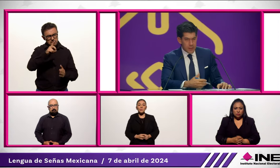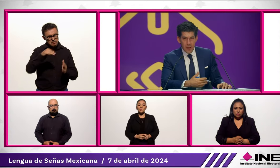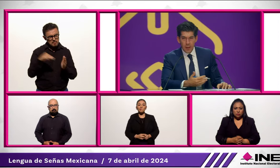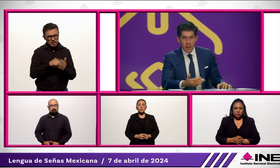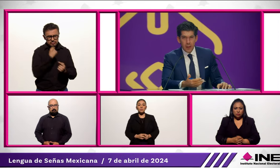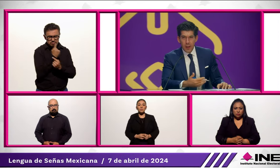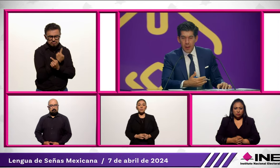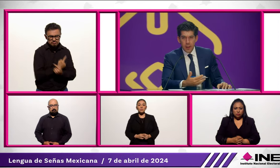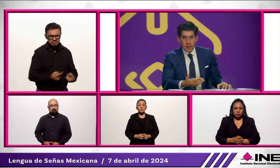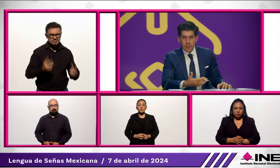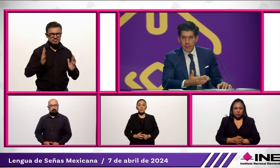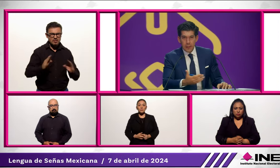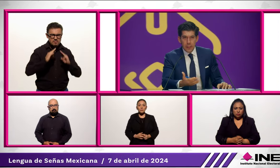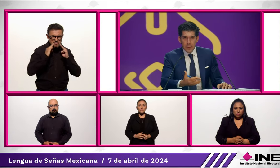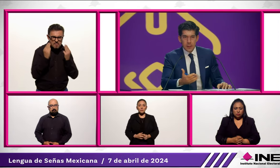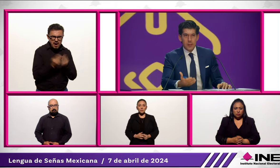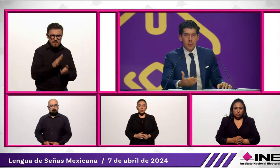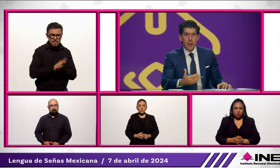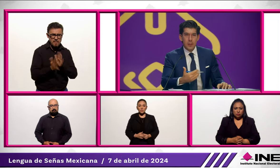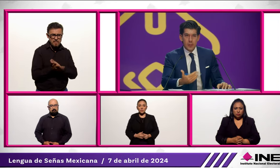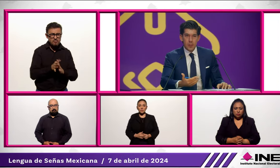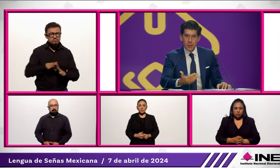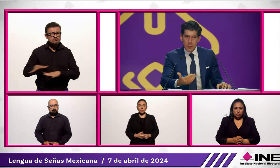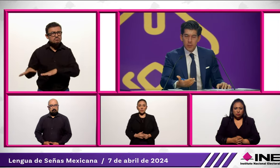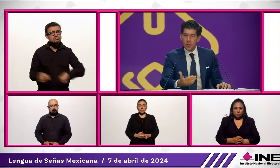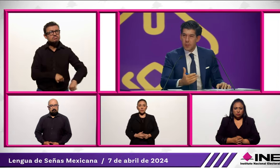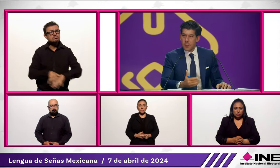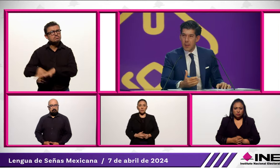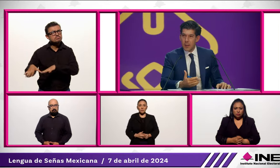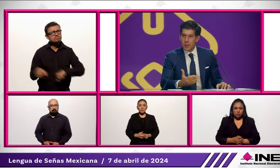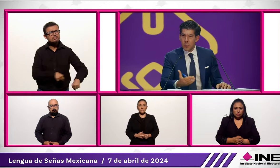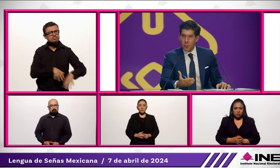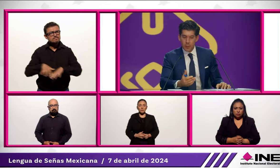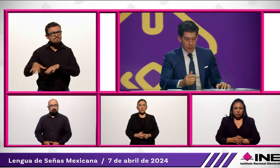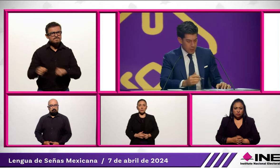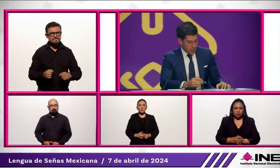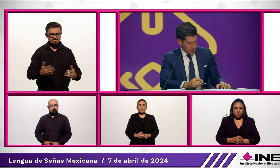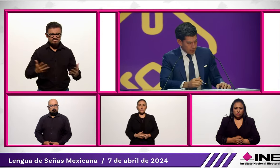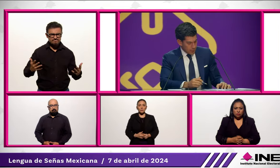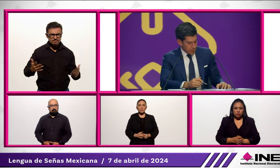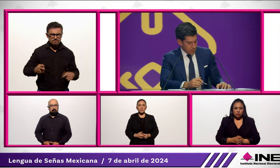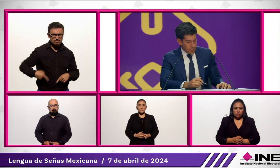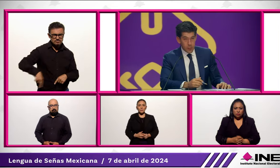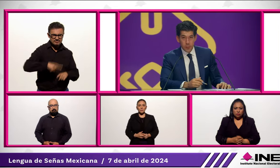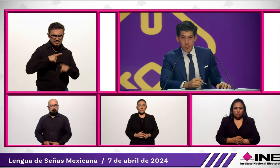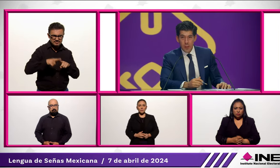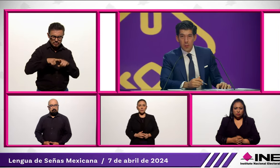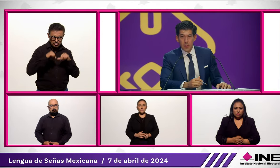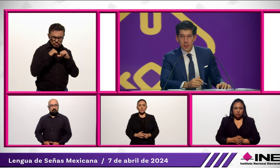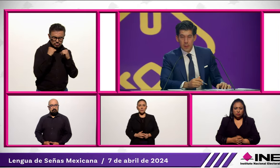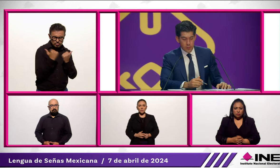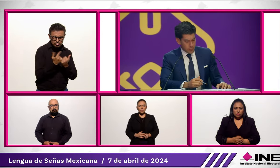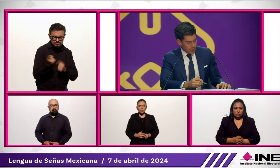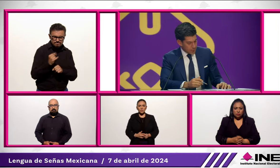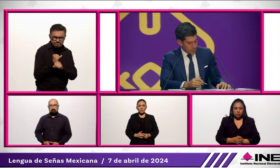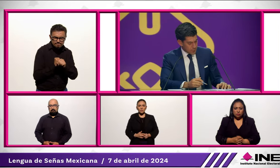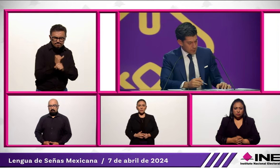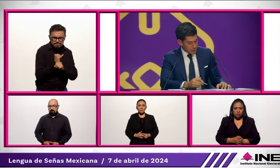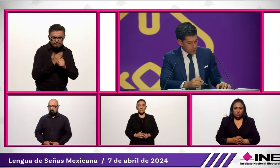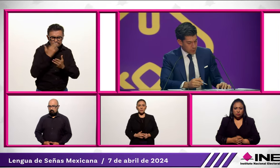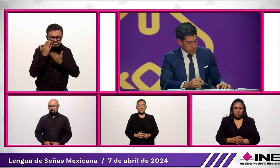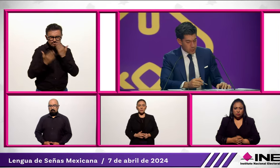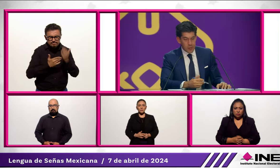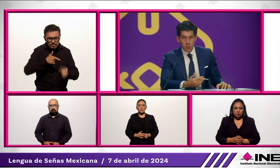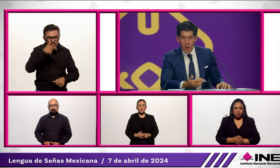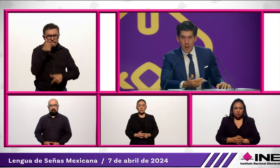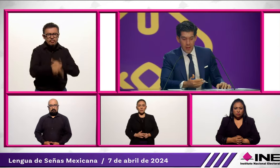delincuencia organizada. Hay diversas organizaciones y estudios también que soportan que los menores son víctimas